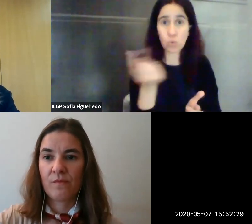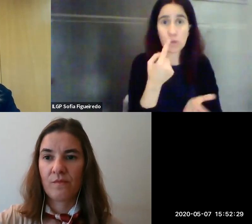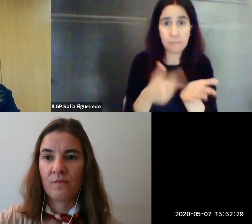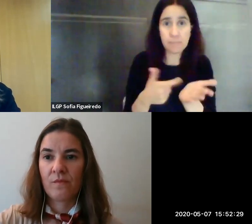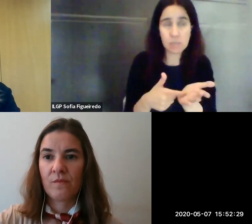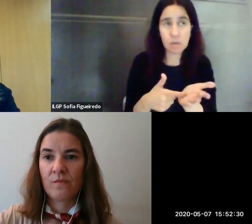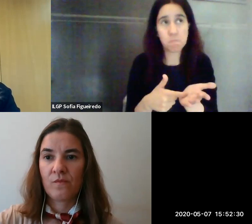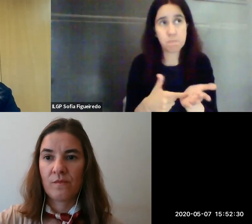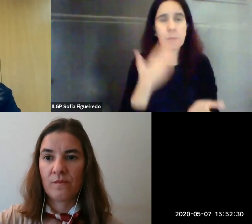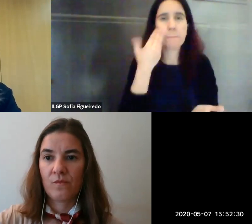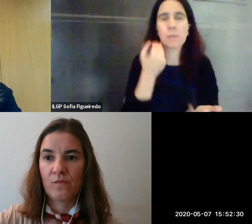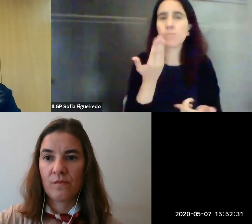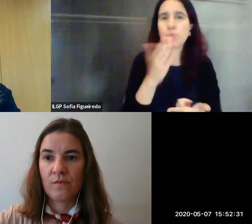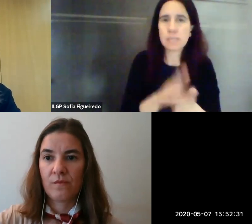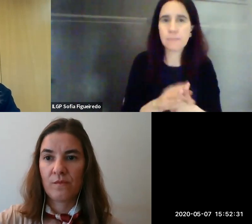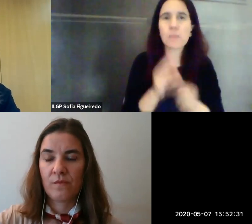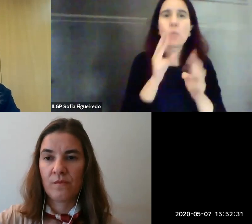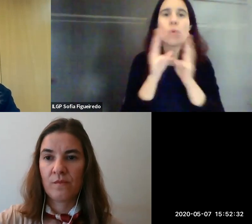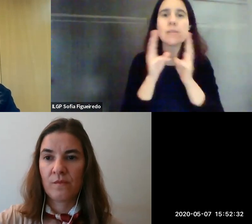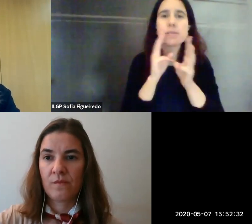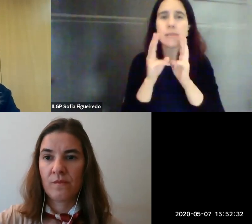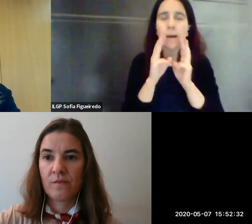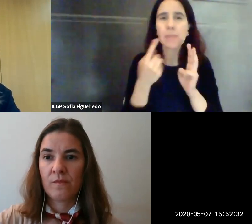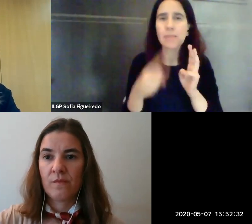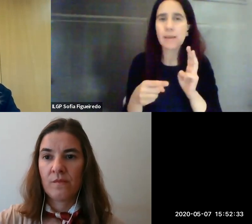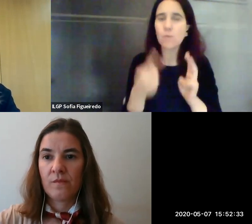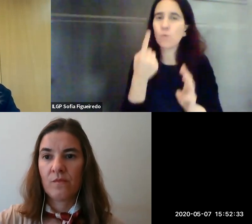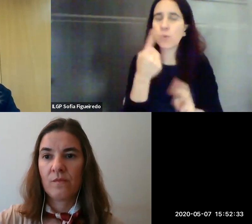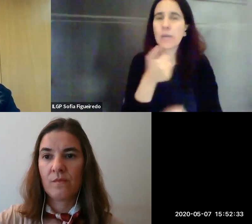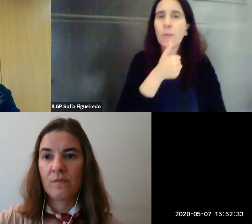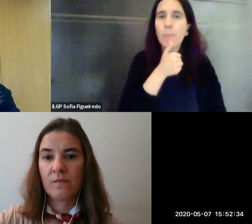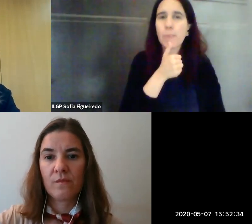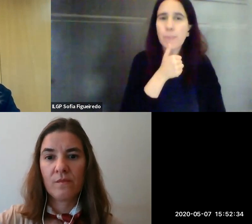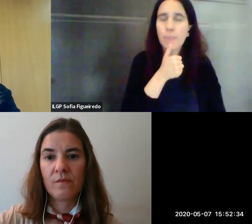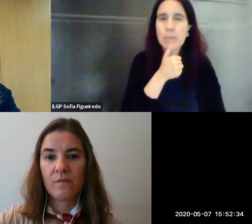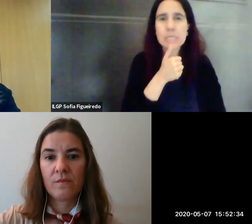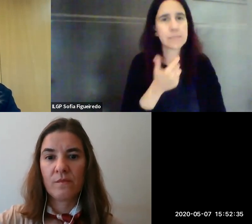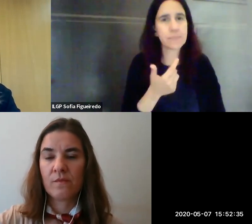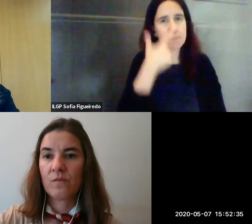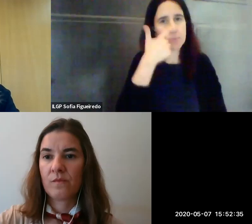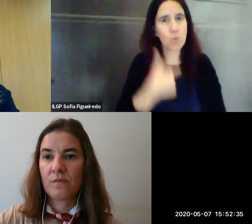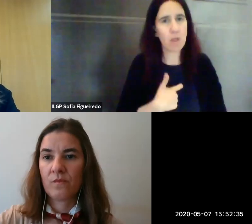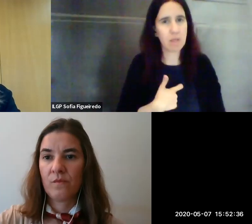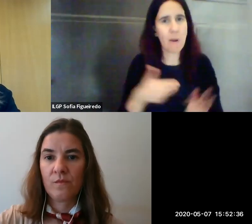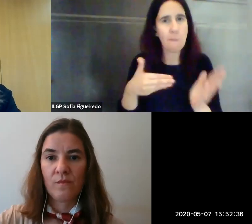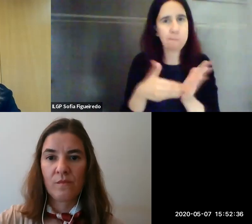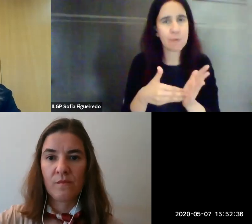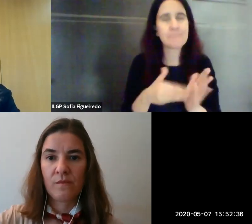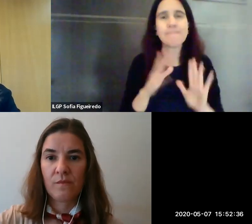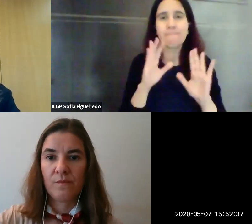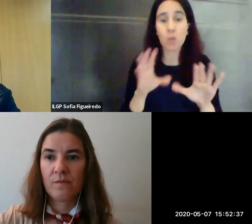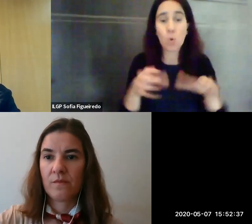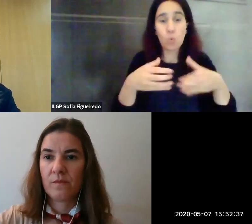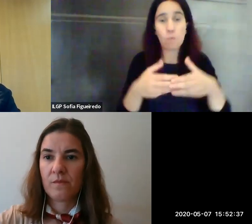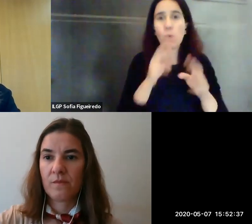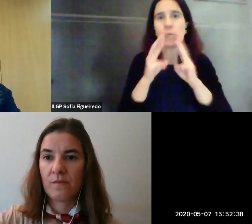que a questão, por exemplo, dos WhatsApps entra aqui numa barreira também de alguma questão pessoal. Eu não diria que um grupo do WhatsApp